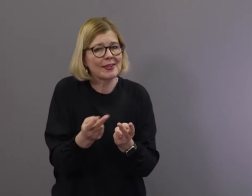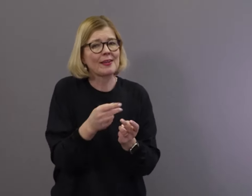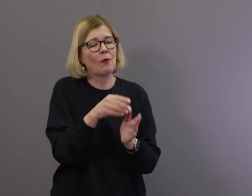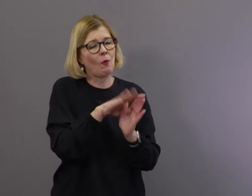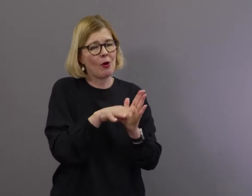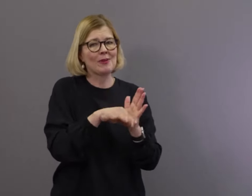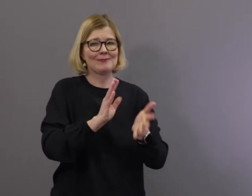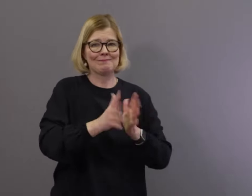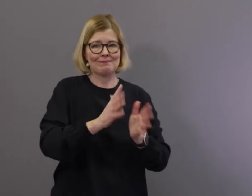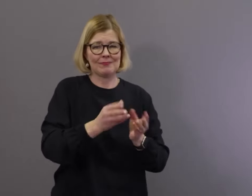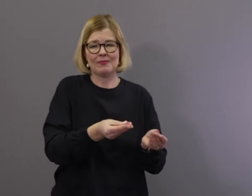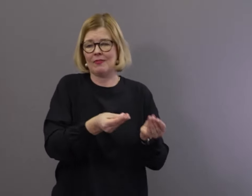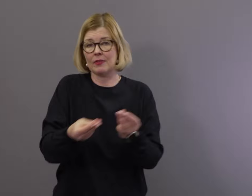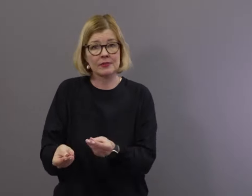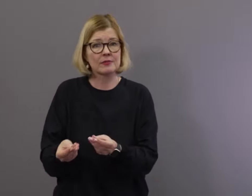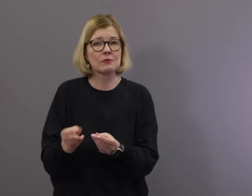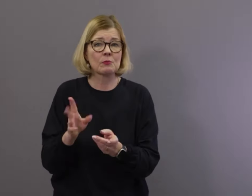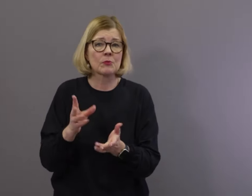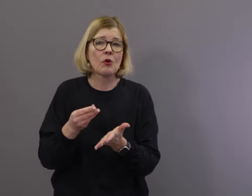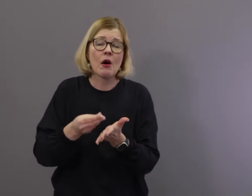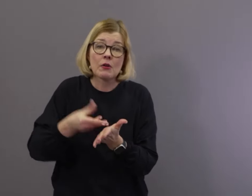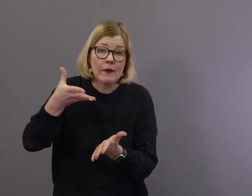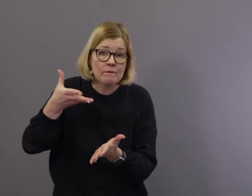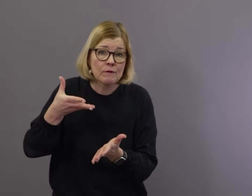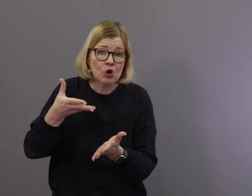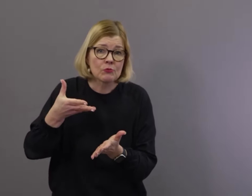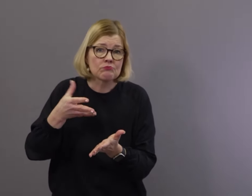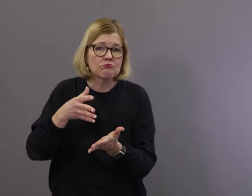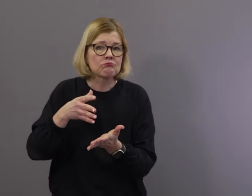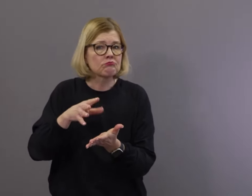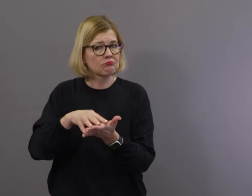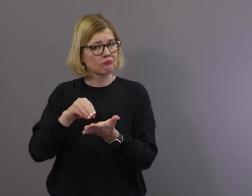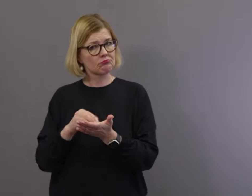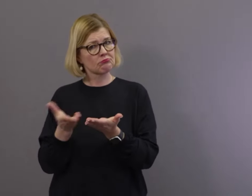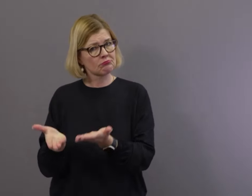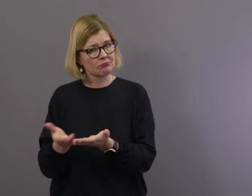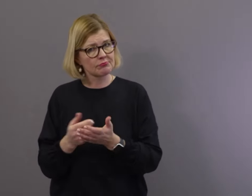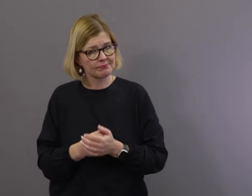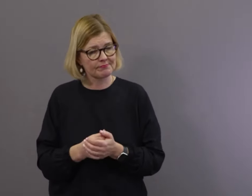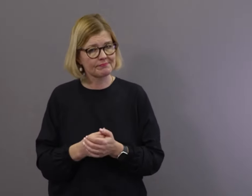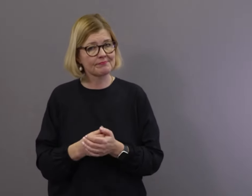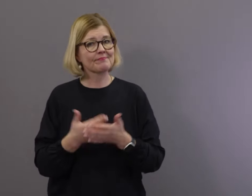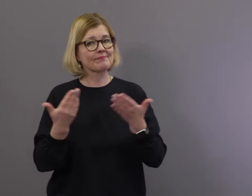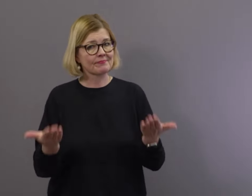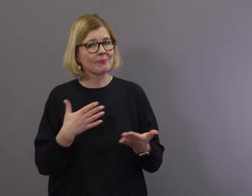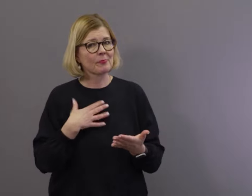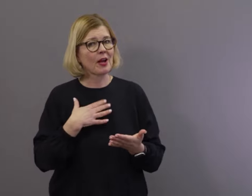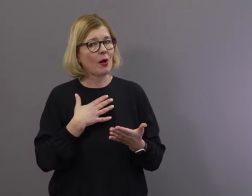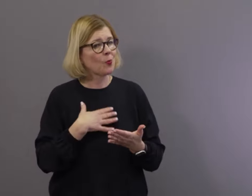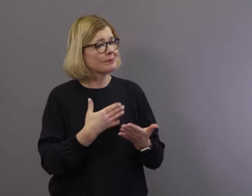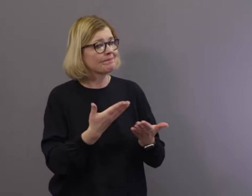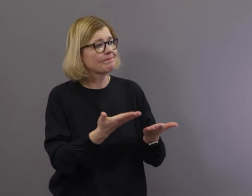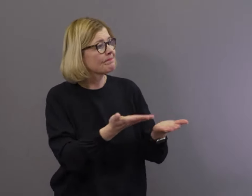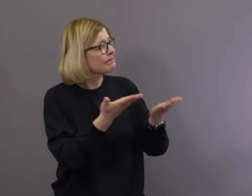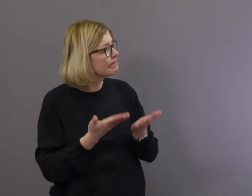Vaikka viittomakielisten lasten määrä on hyvin pientä, mutta se on erittäin arvokasta, että ohjelmaa on tarjottu myös